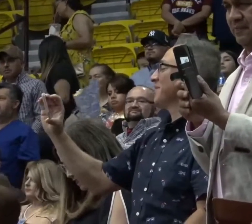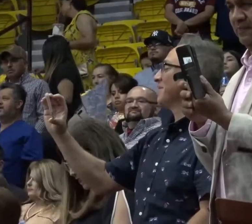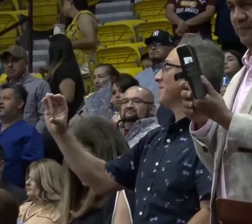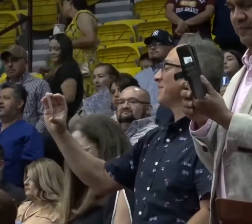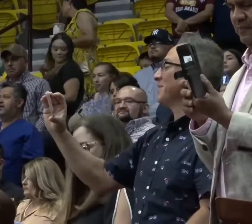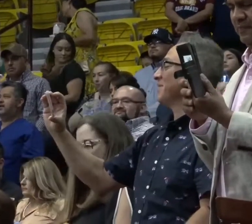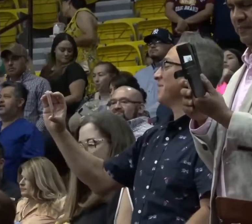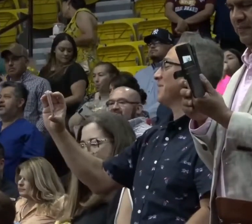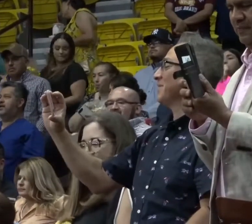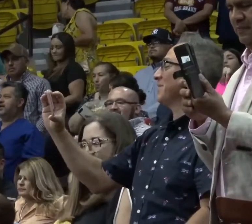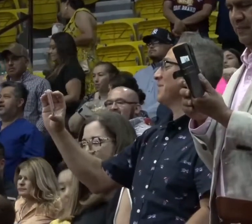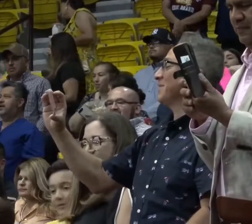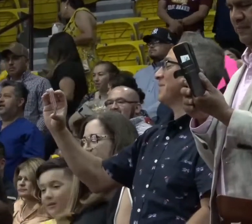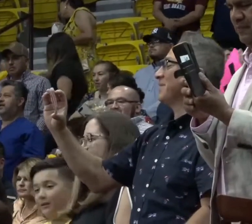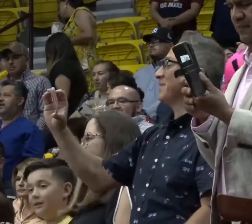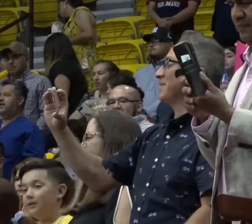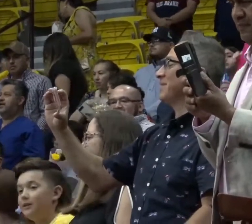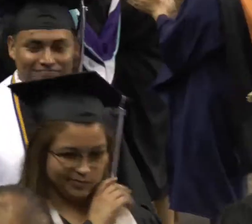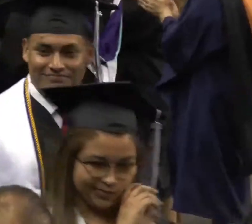Desde que supe que